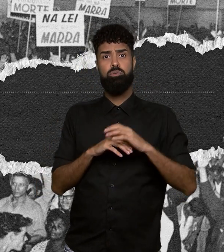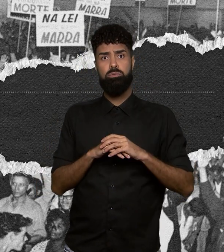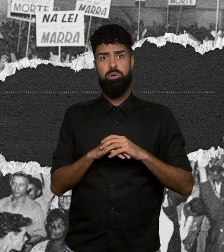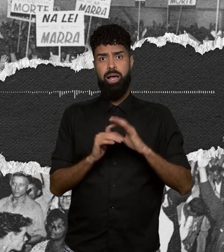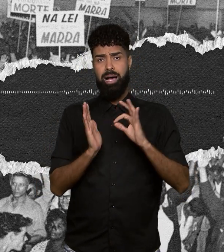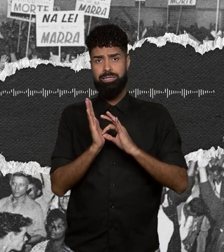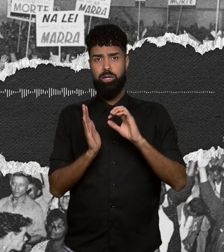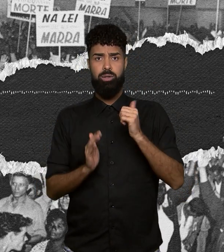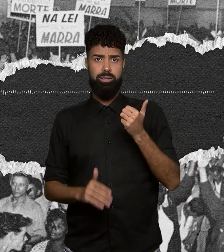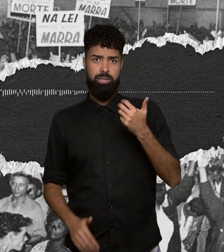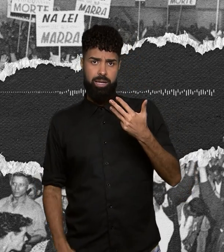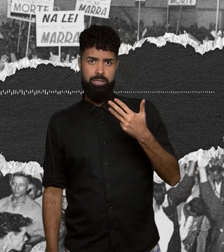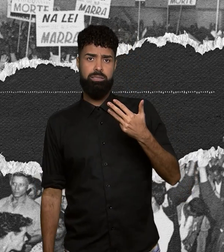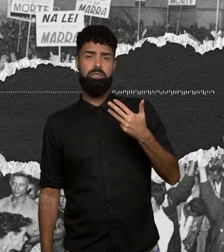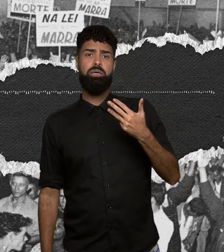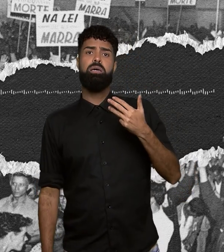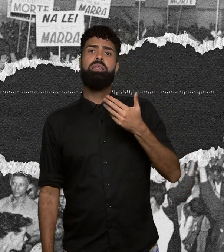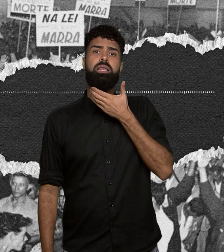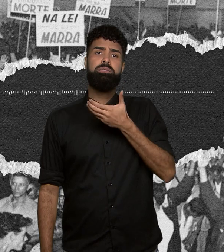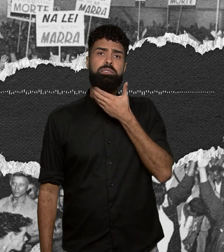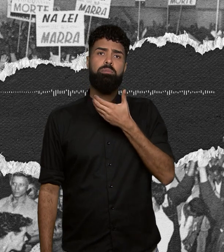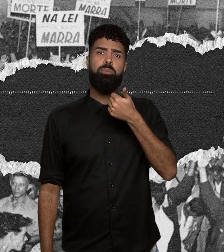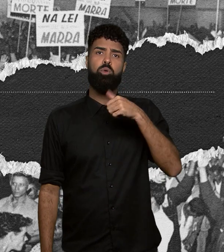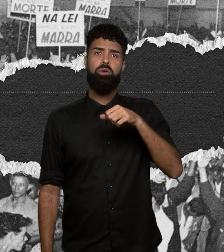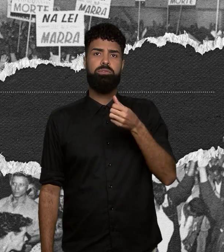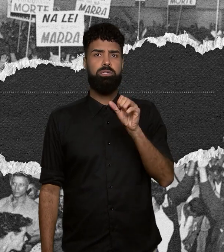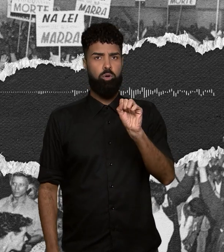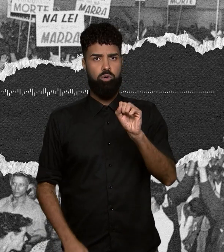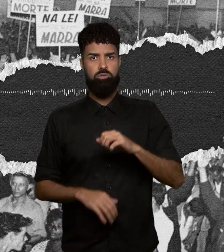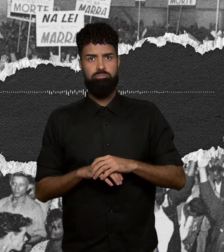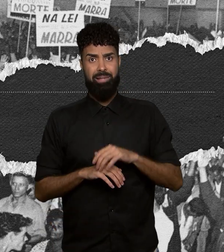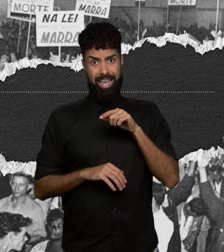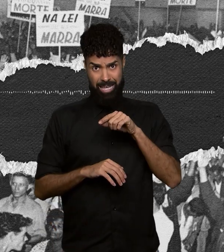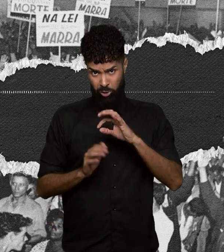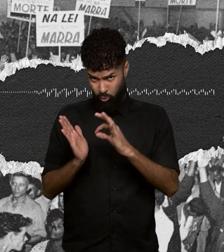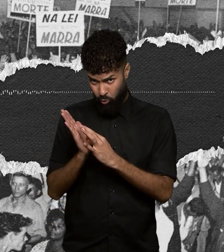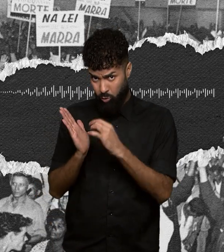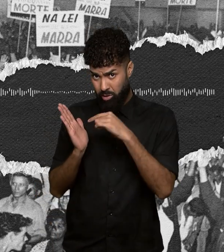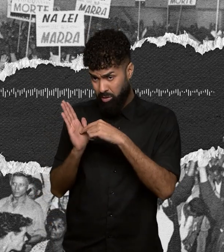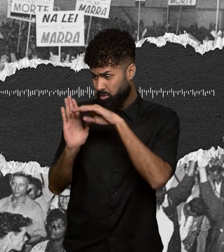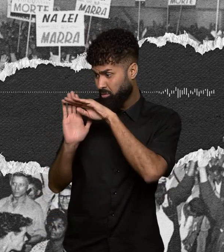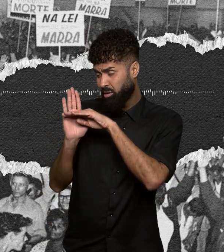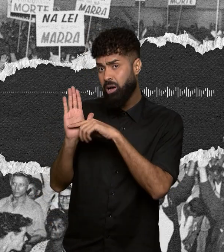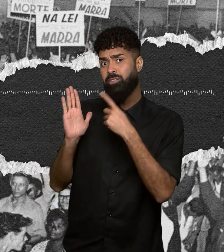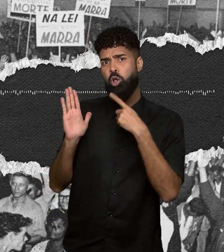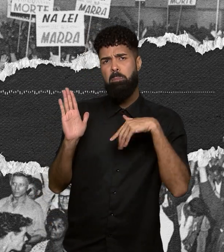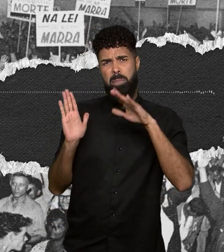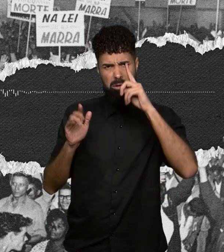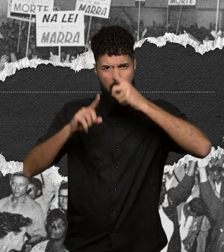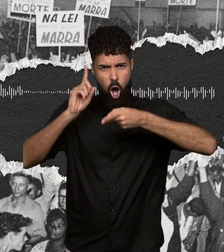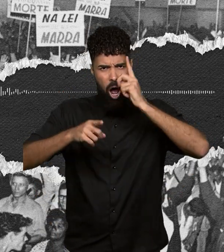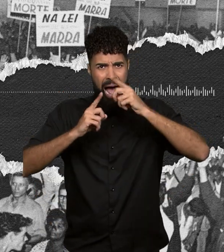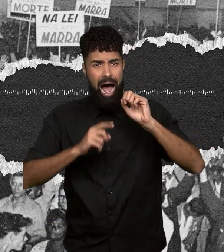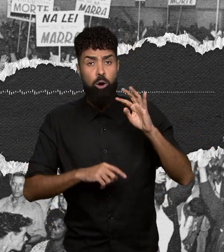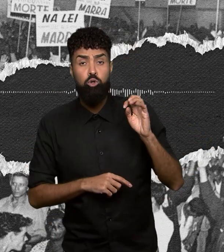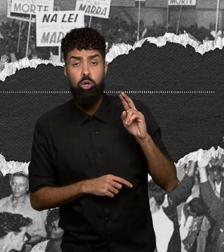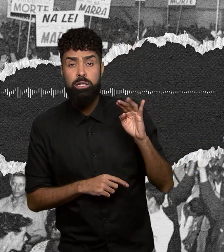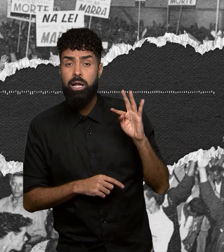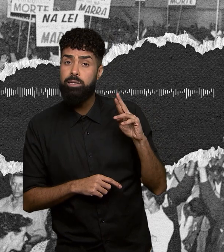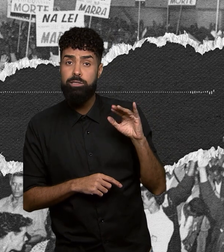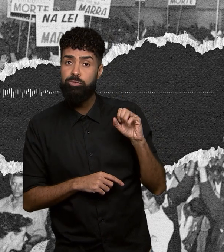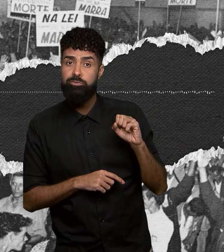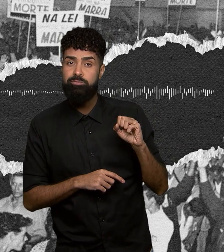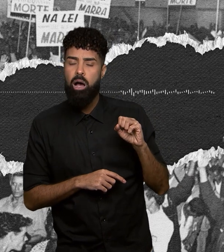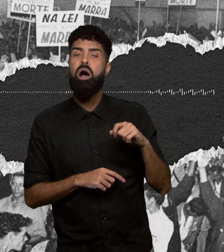I5 Ass no dia 13 de dezembro de 68 A medida escancarou o autoritarismo e praticamente